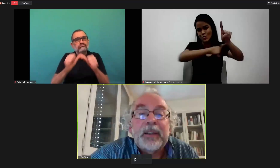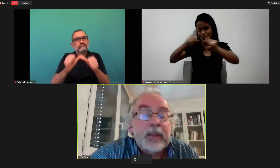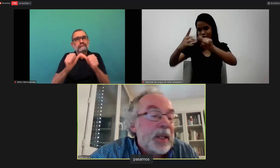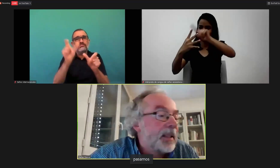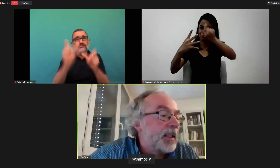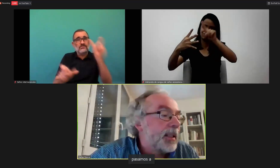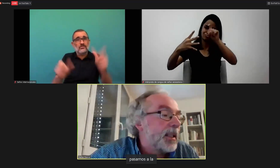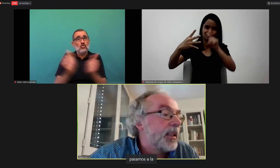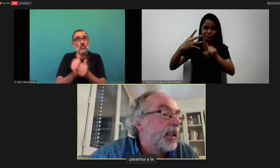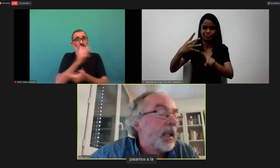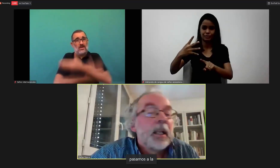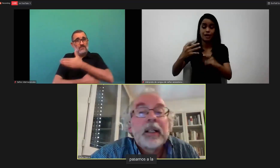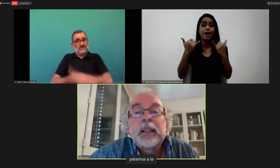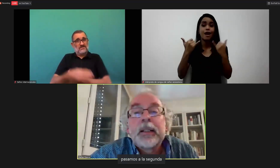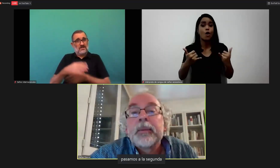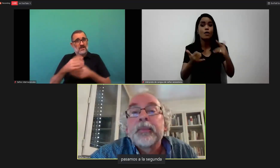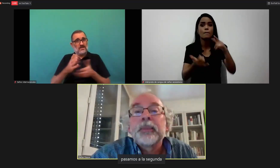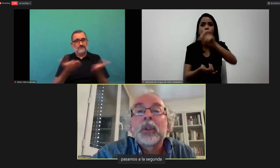300 participantes